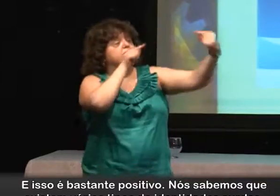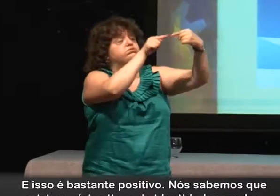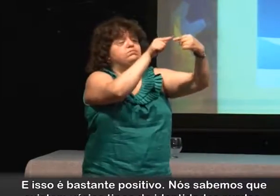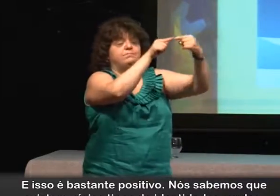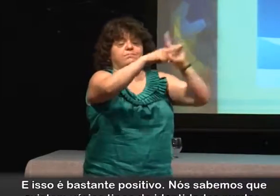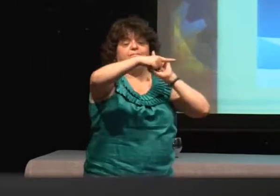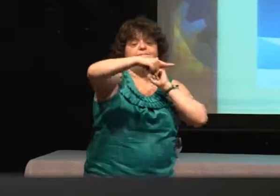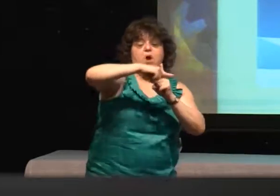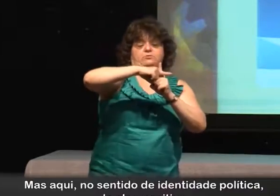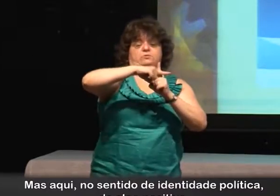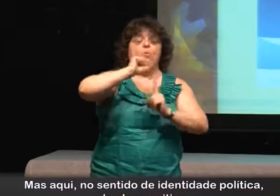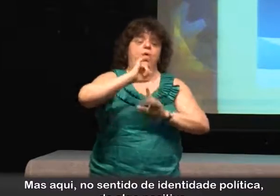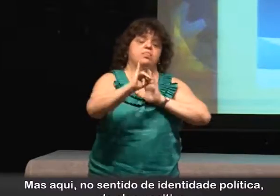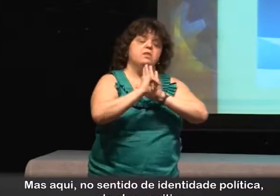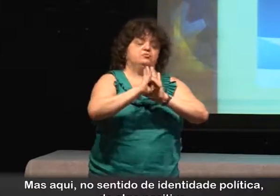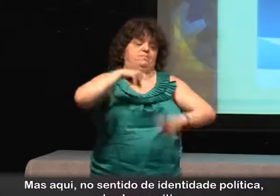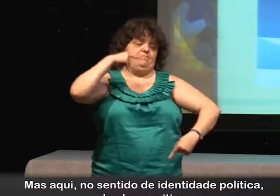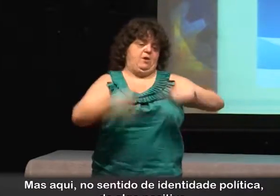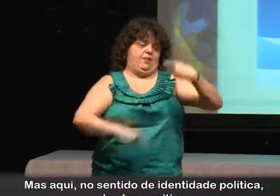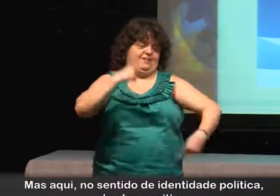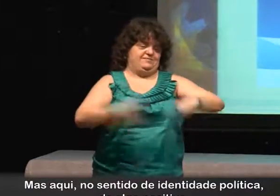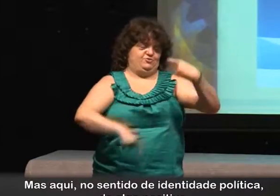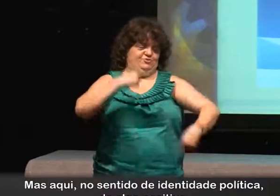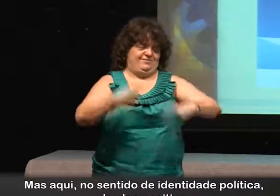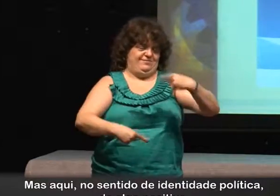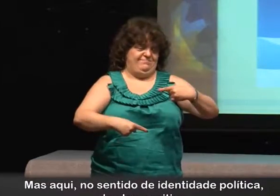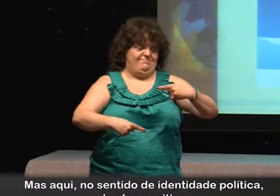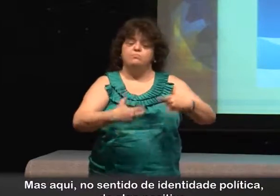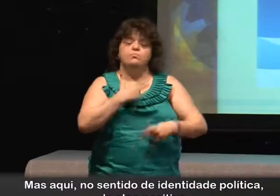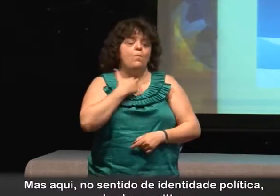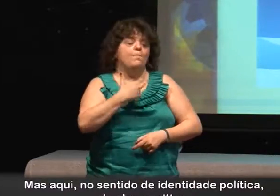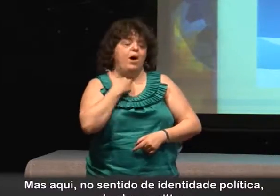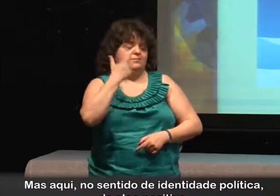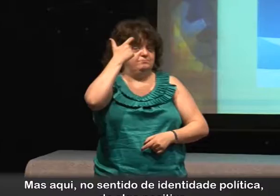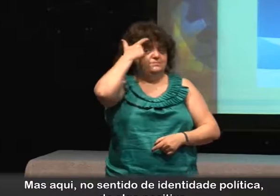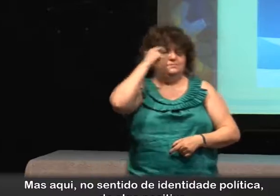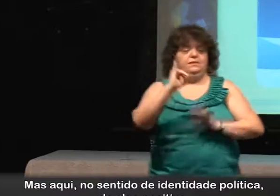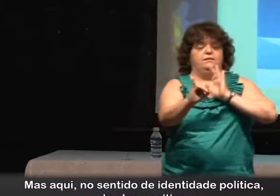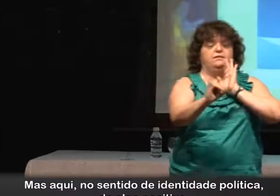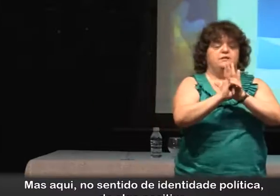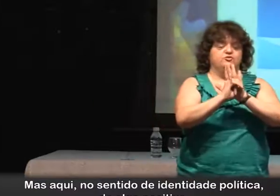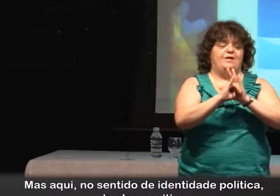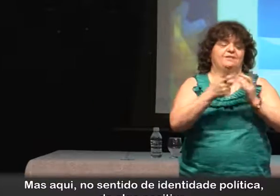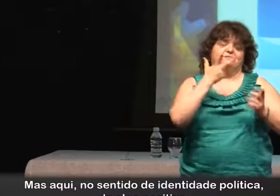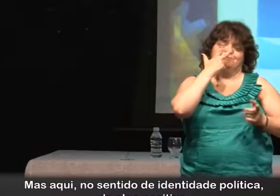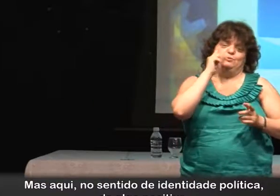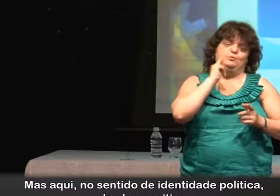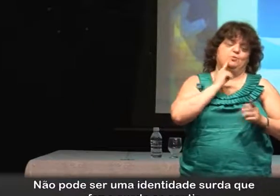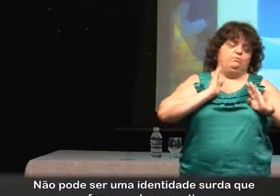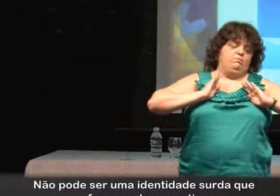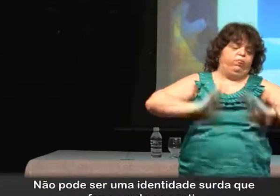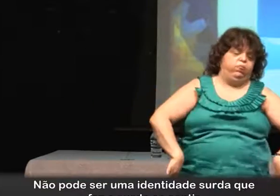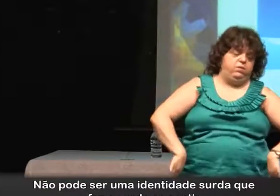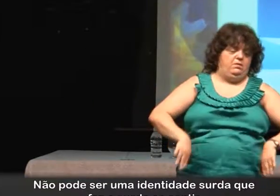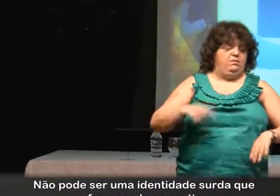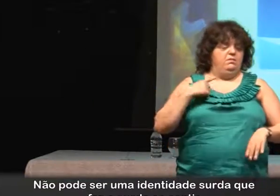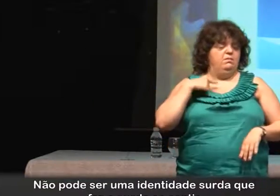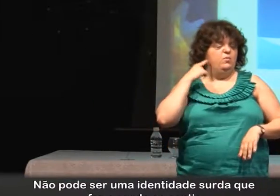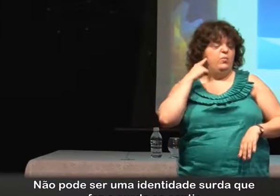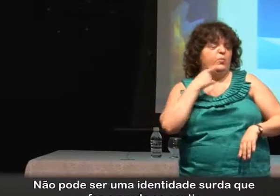surdas, mas aqui no sentido de identidade política, né, de algo positivo. Não pode ser uma identidade